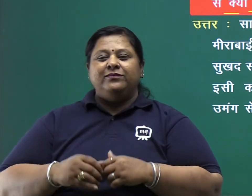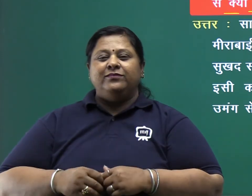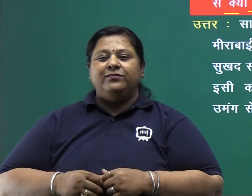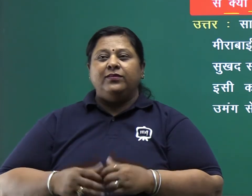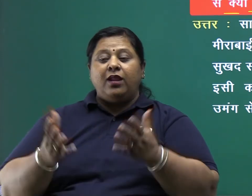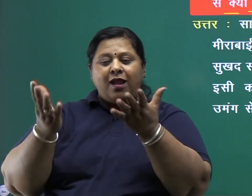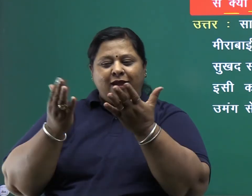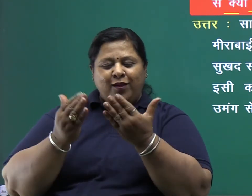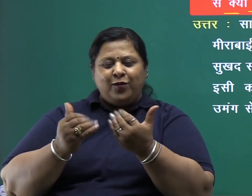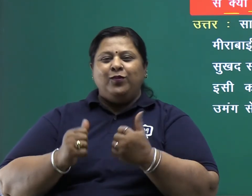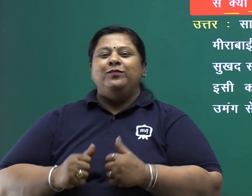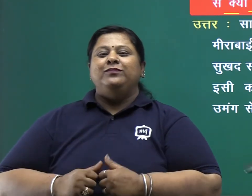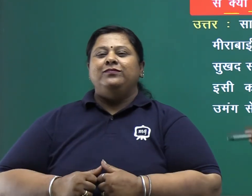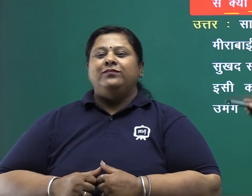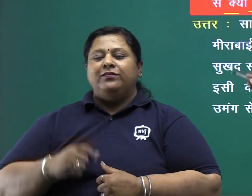आने को